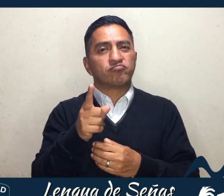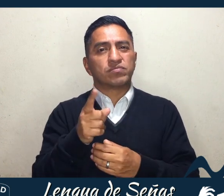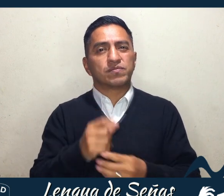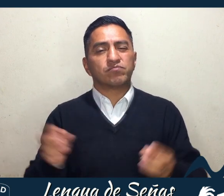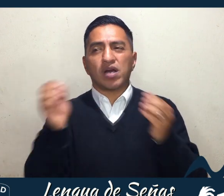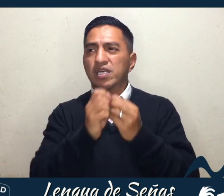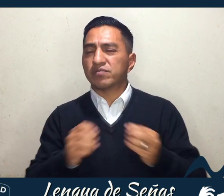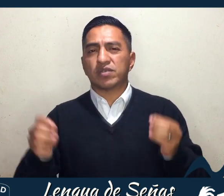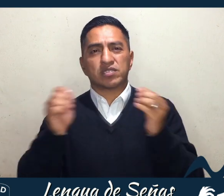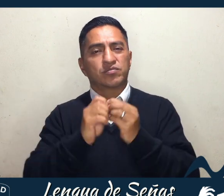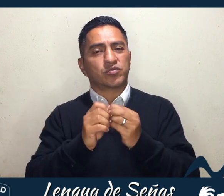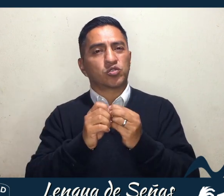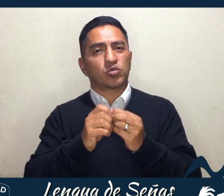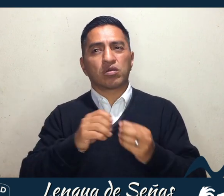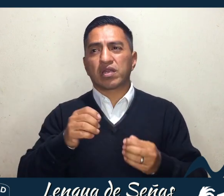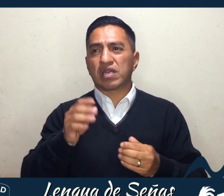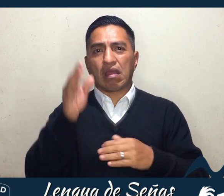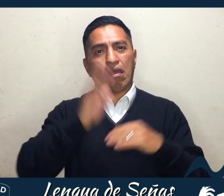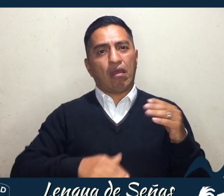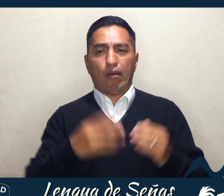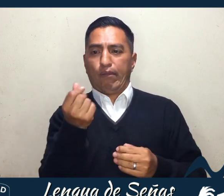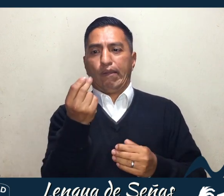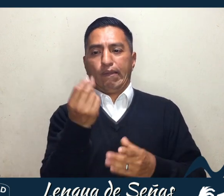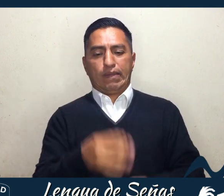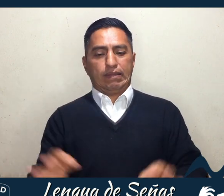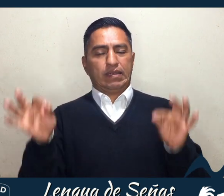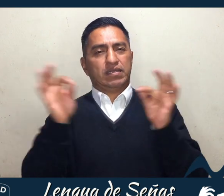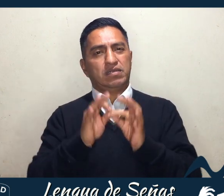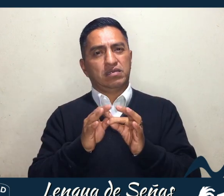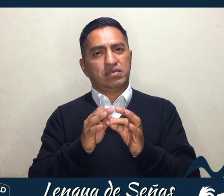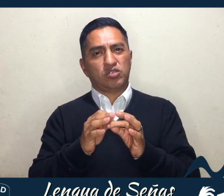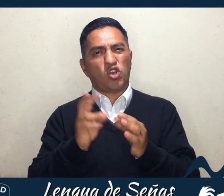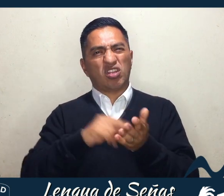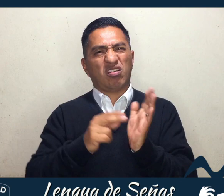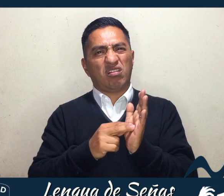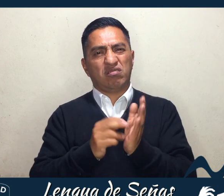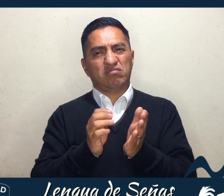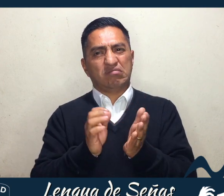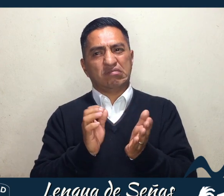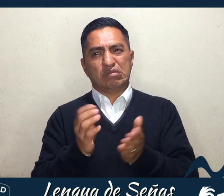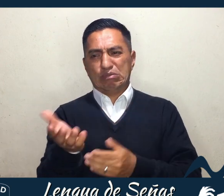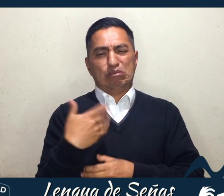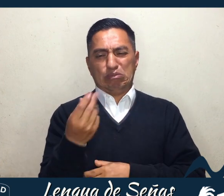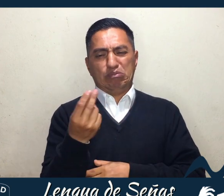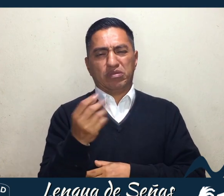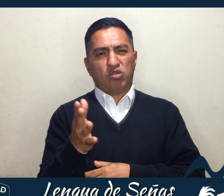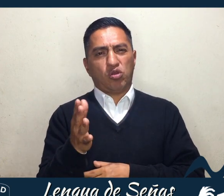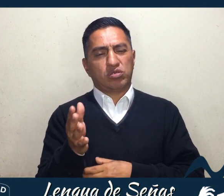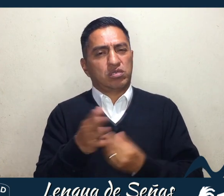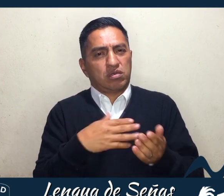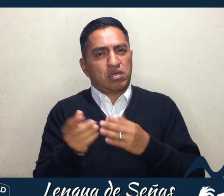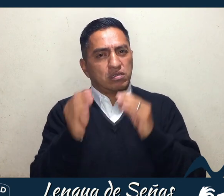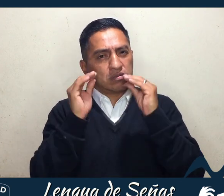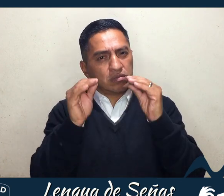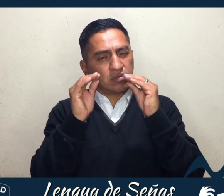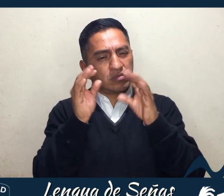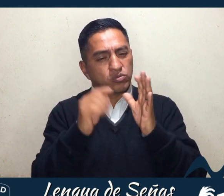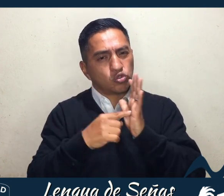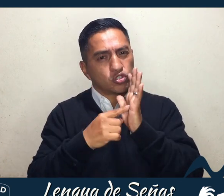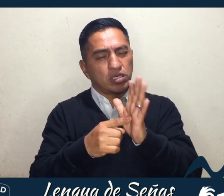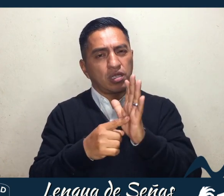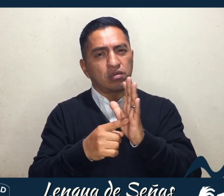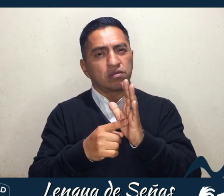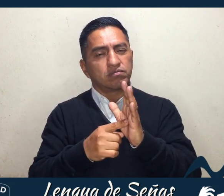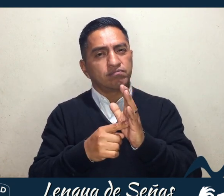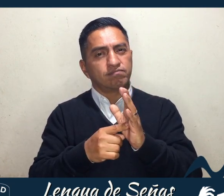que cualquier beneficio económico. Pablo no es que estaba rechazando el apoyo económico, sino que él estaba mostrando